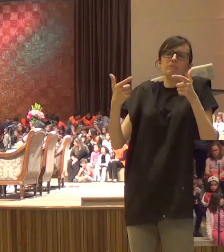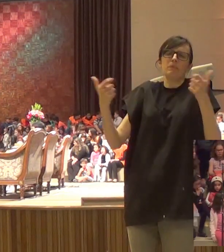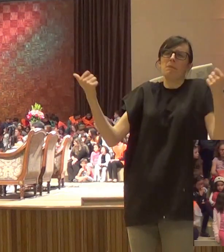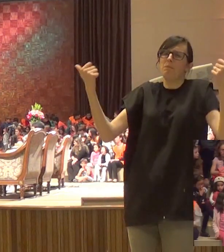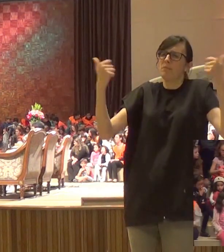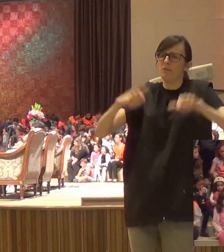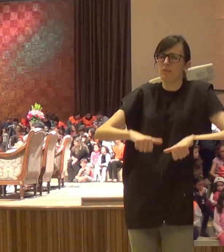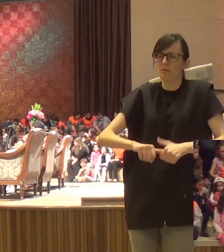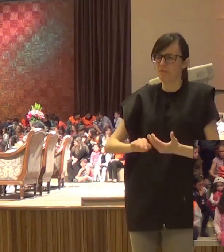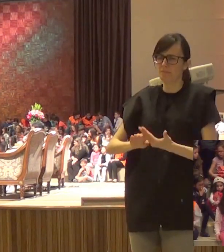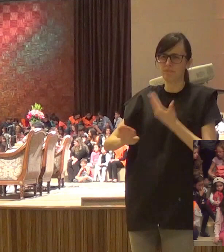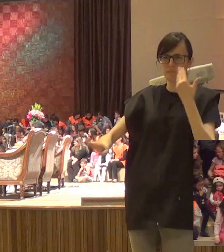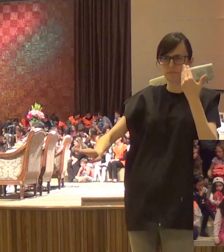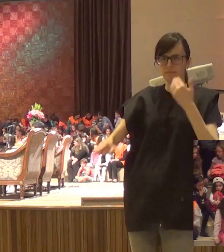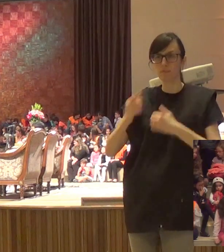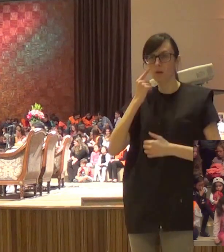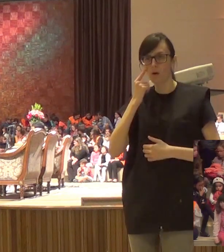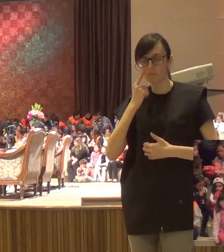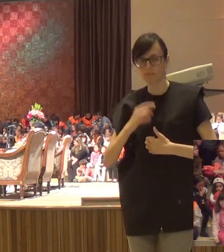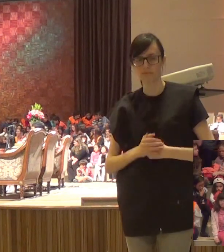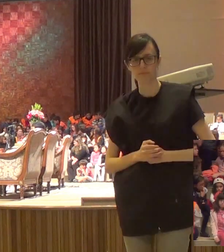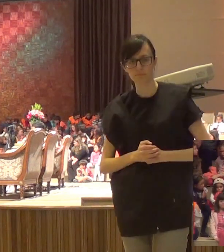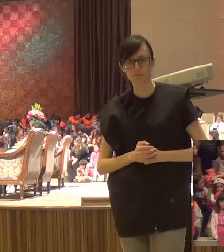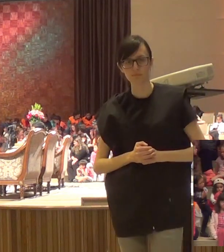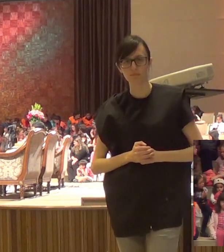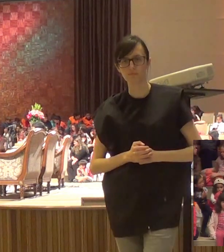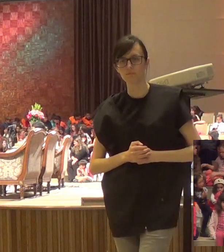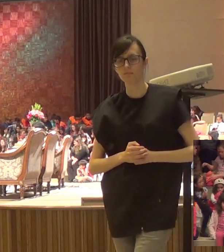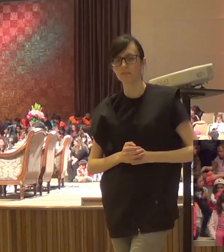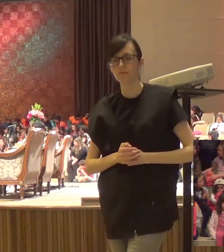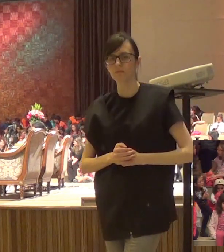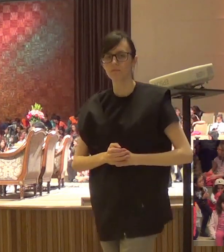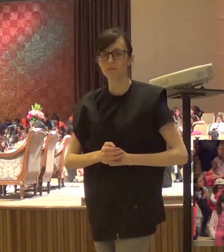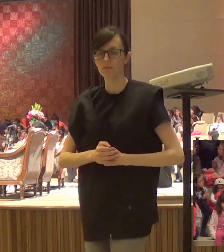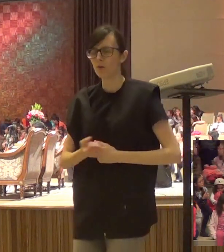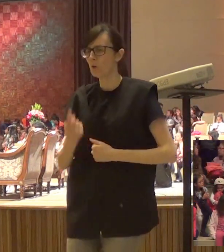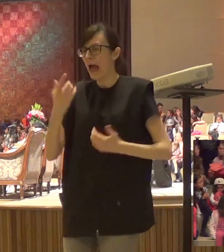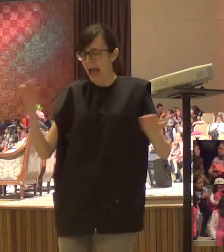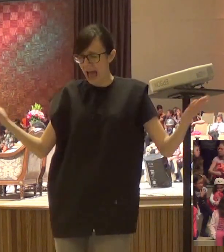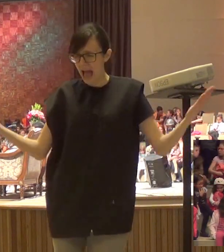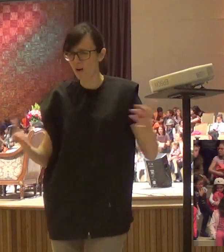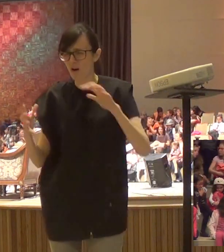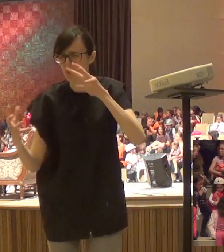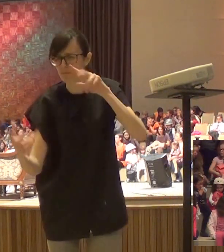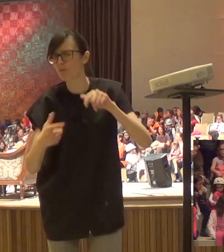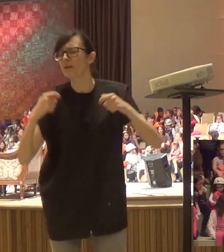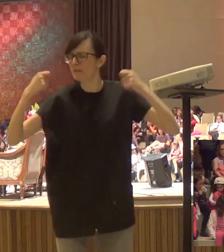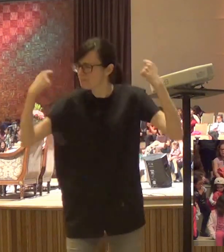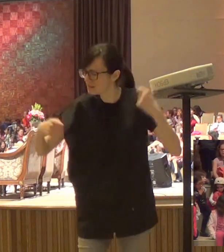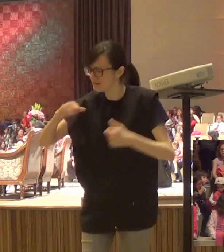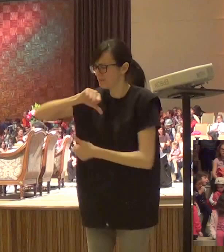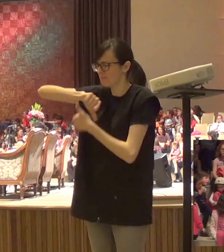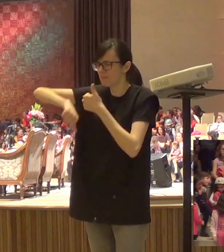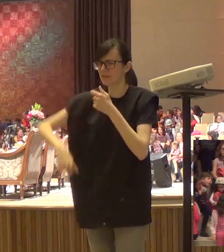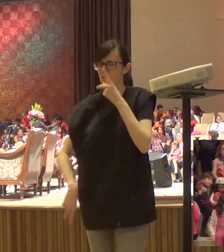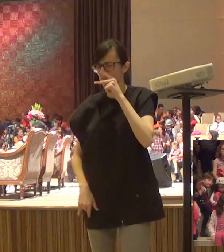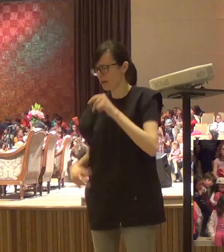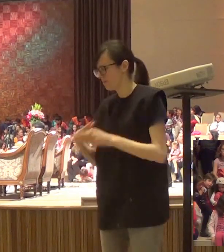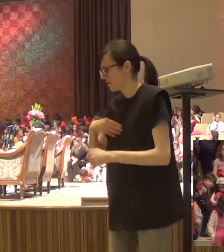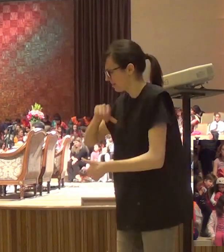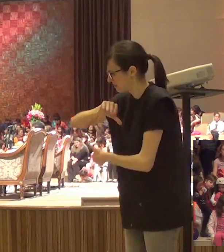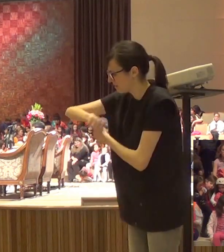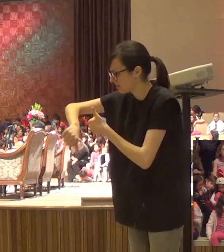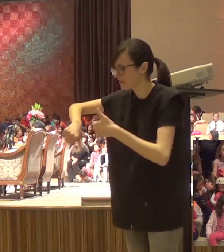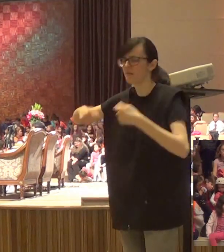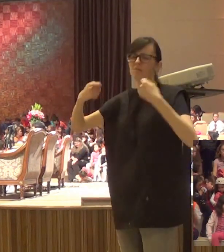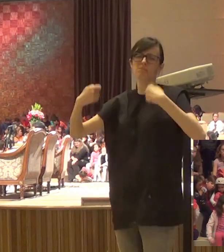maior entre o coração de pais e o coração de filhos. Ele fala assim, nunca houve uma necessidade mais gritante para transformar os